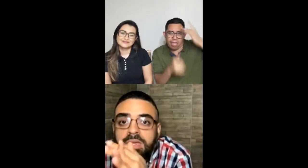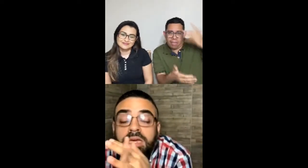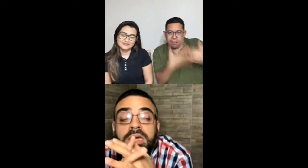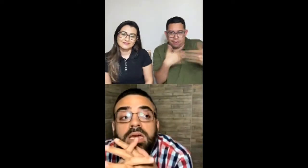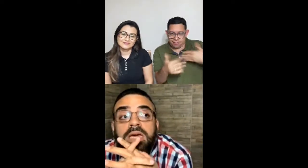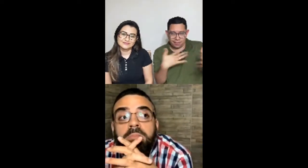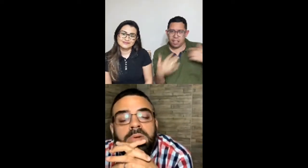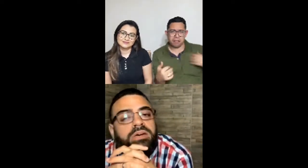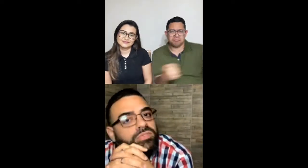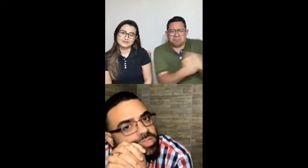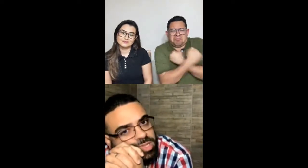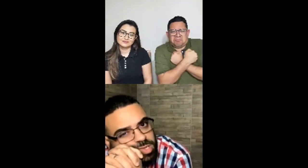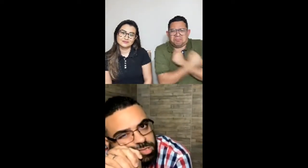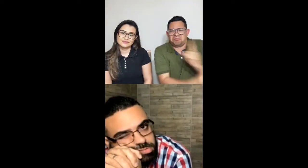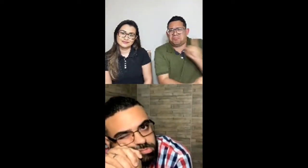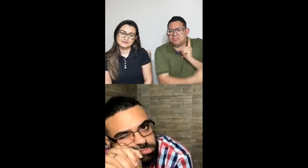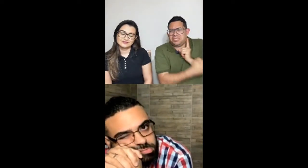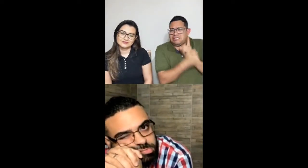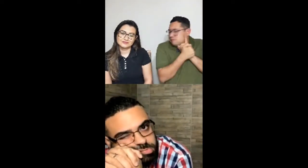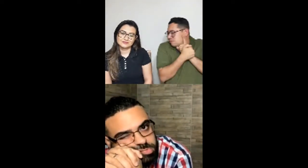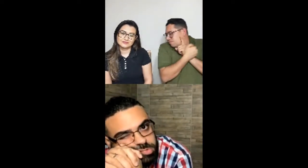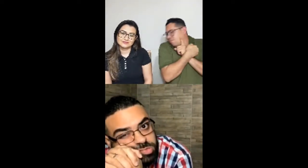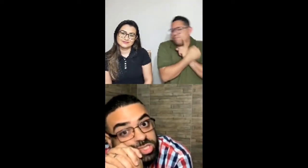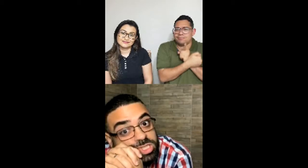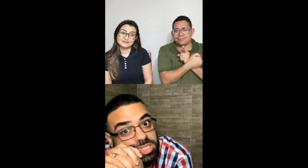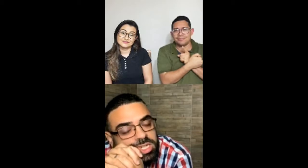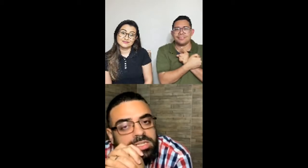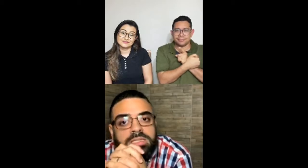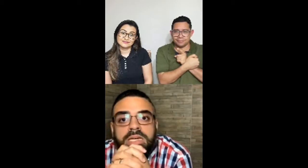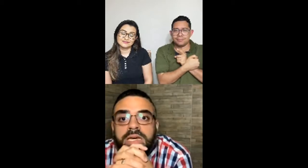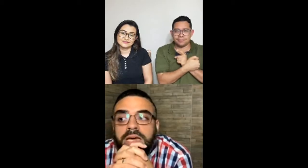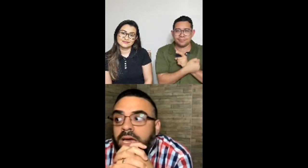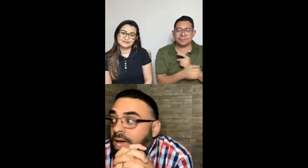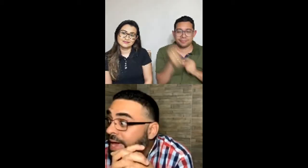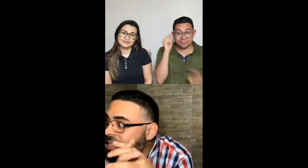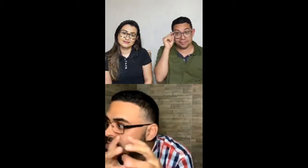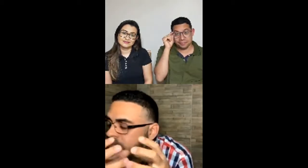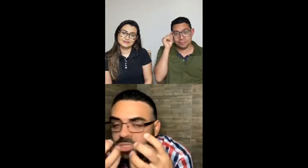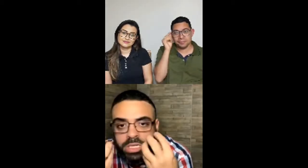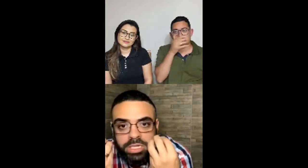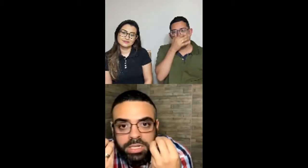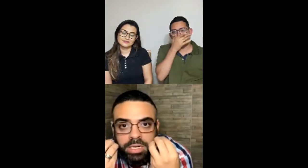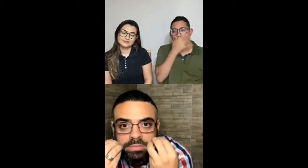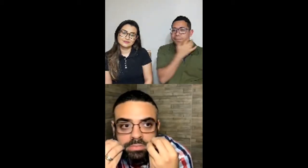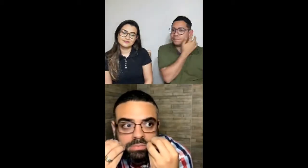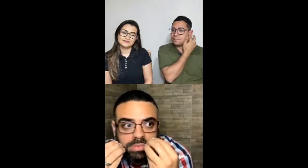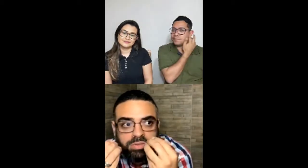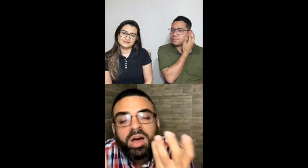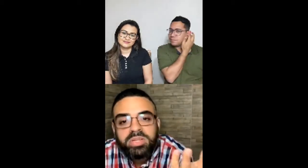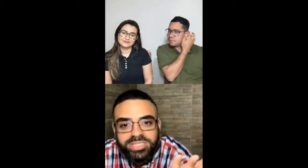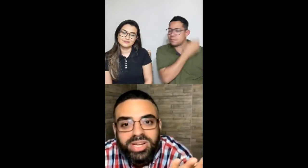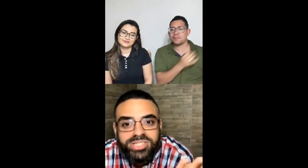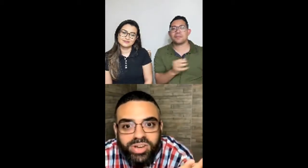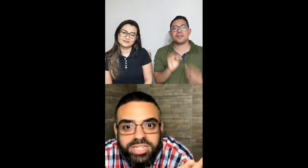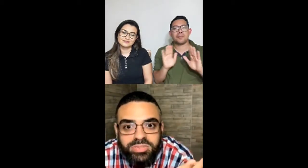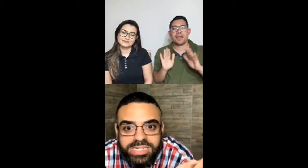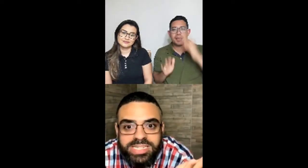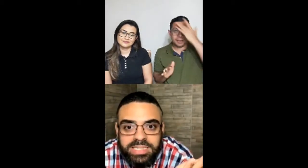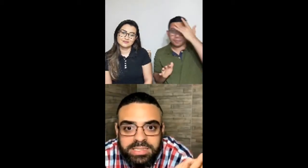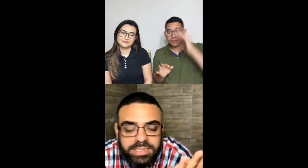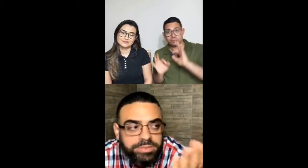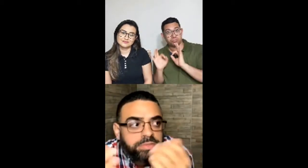ensaiado, eu não sabia se tinha pior, se não tinha, estava nem aí, eu abraçava. Meu filho, um